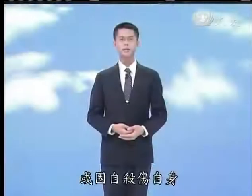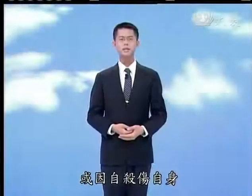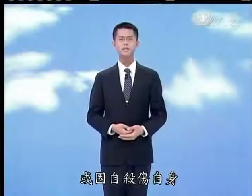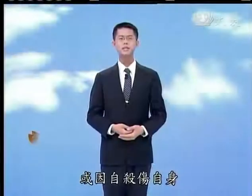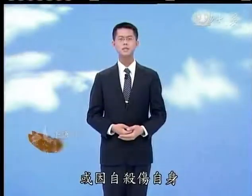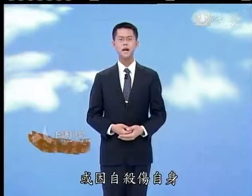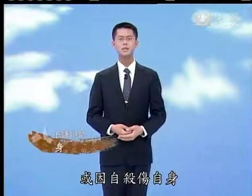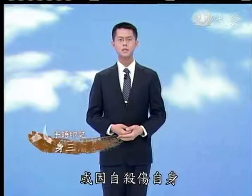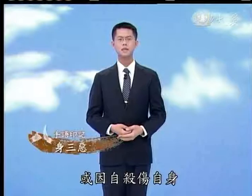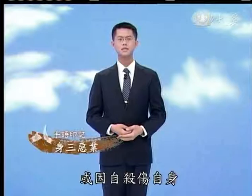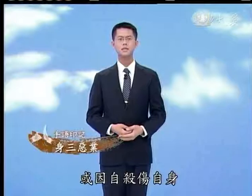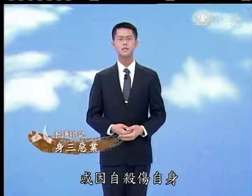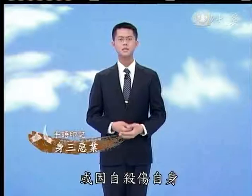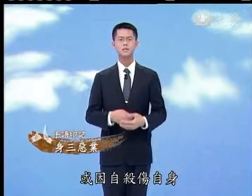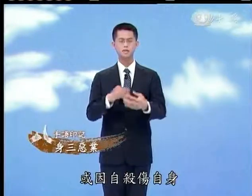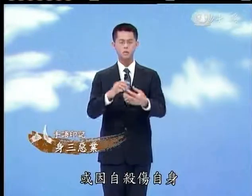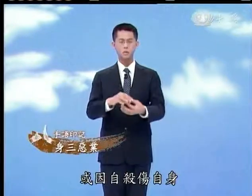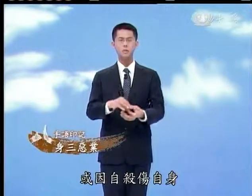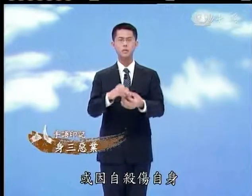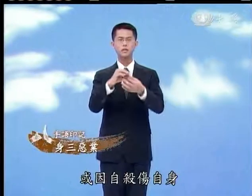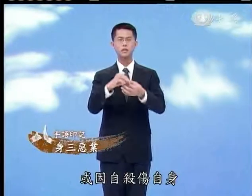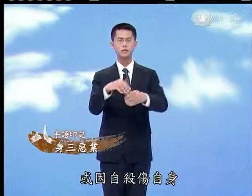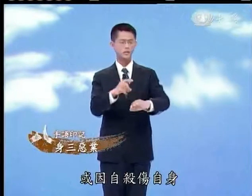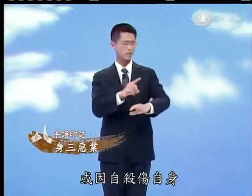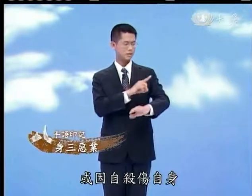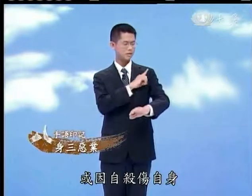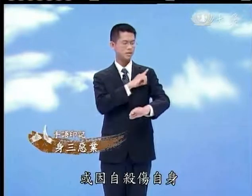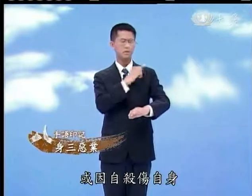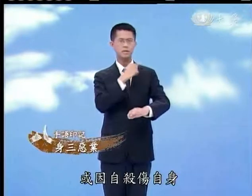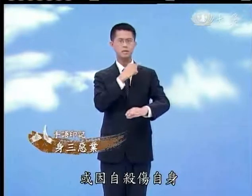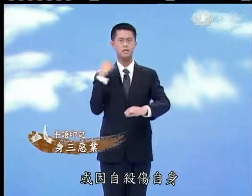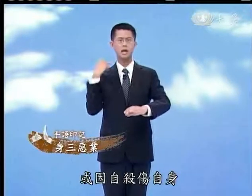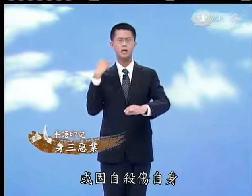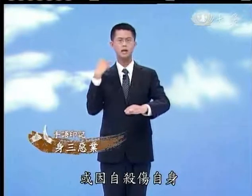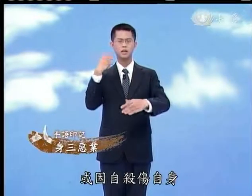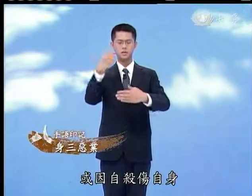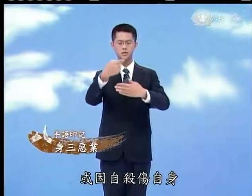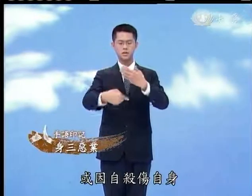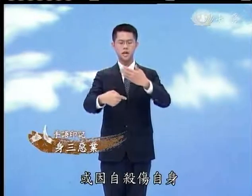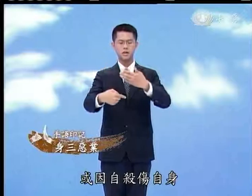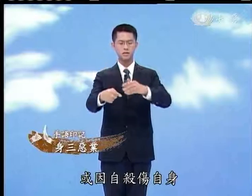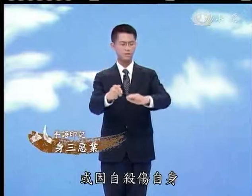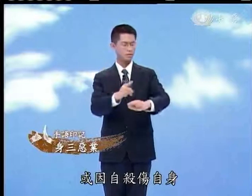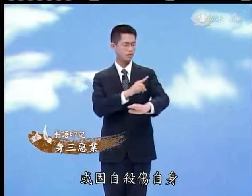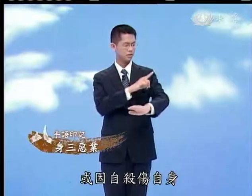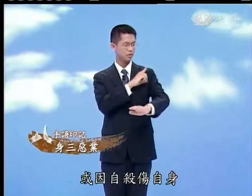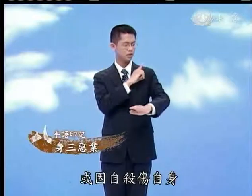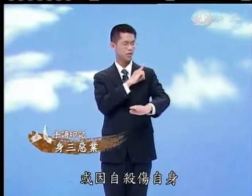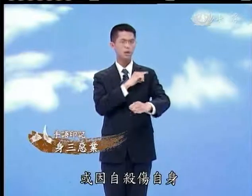或因自杀伤自身，或因自杀伤自身，